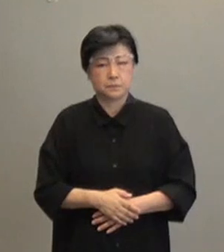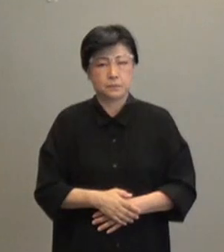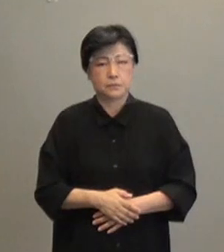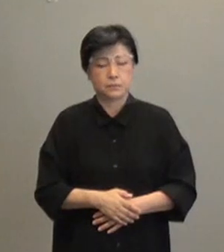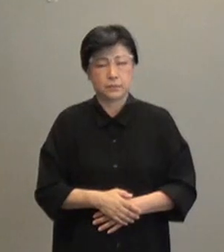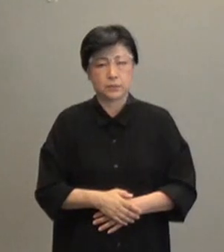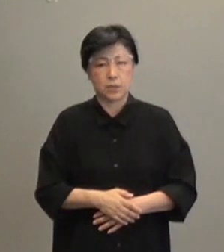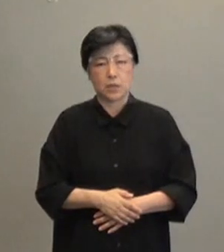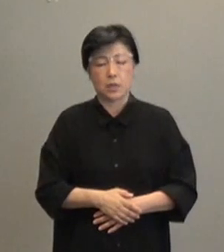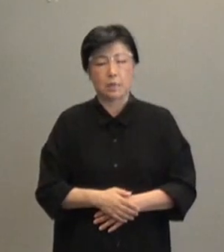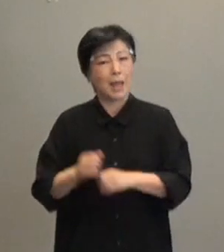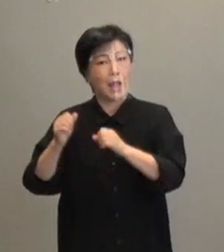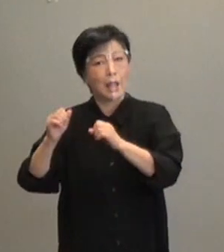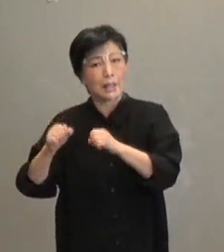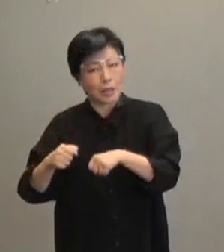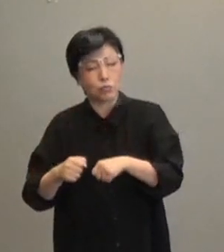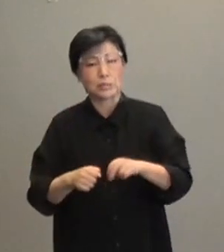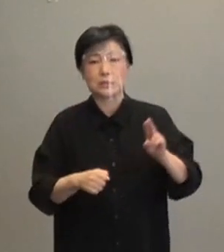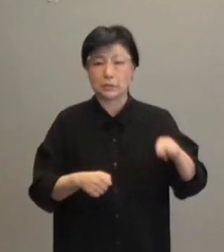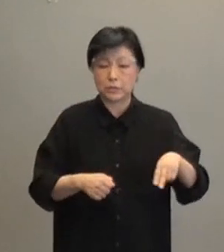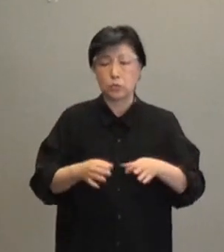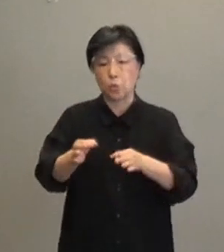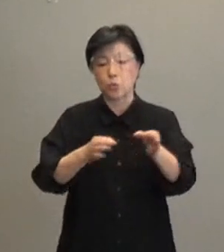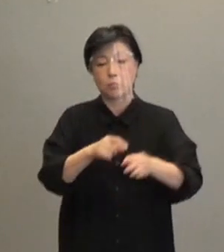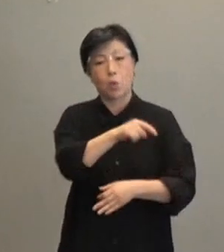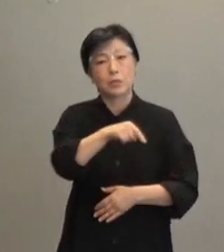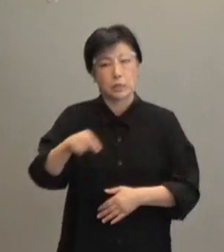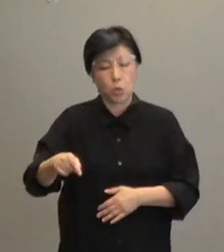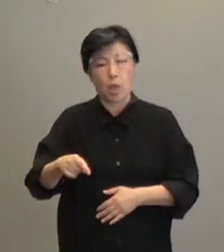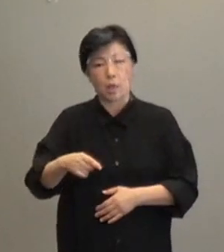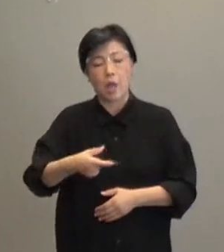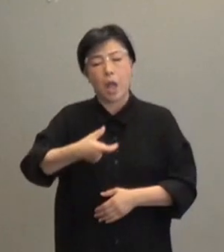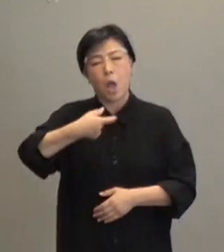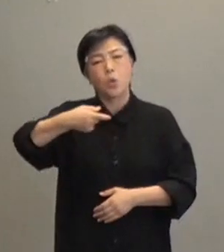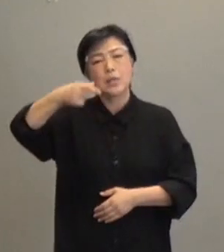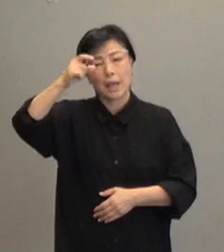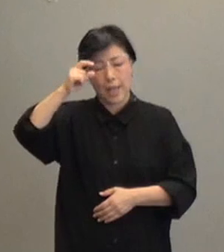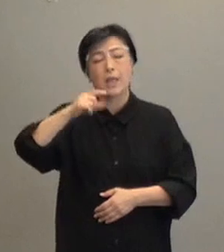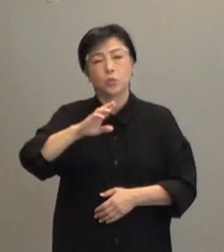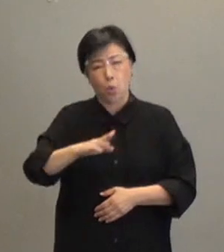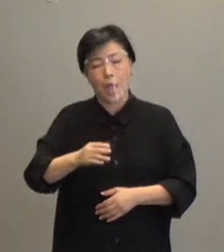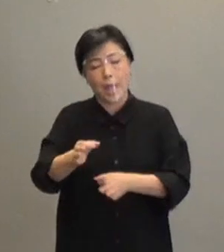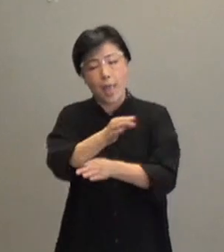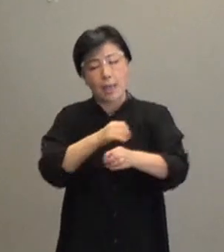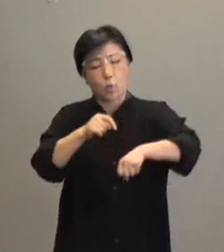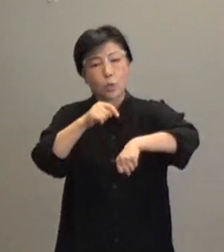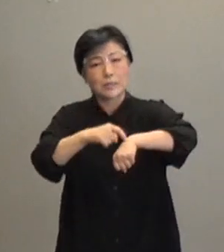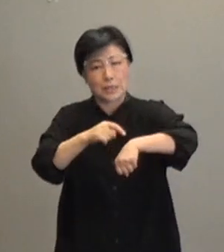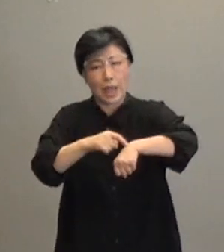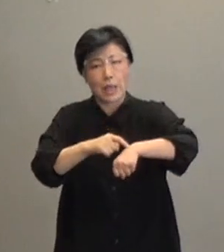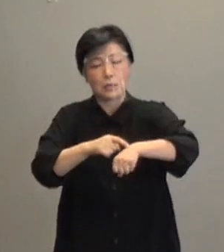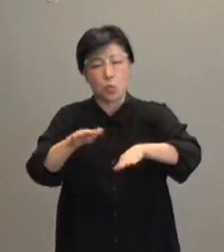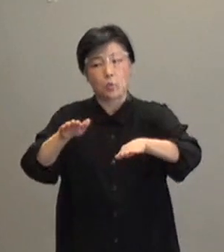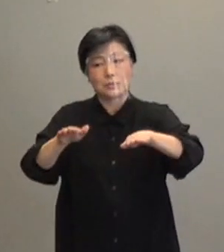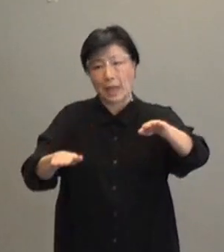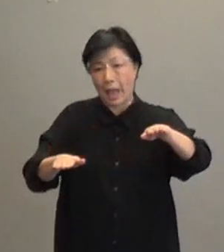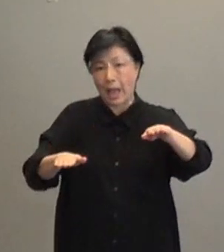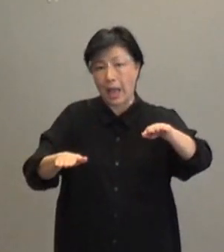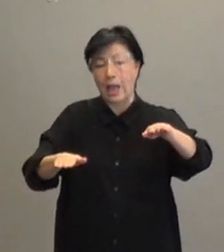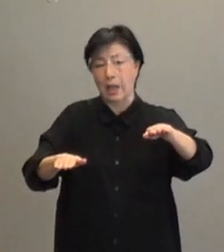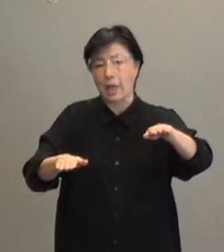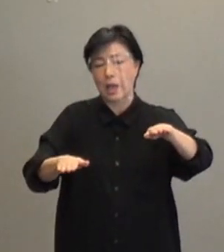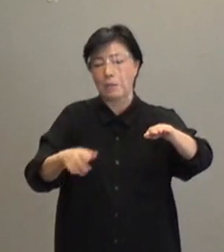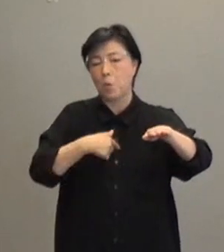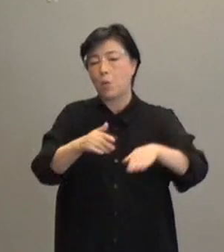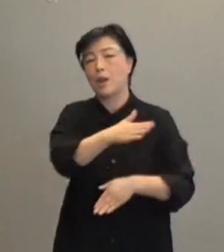確認店であったり認証店というのはお酒の提供であったり営業時間に関して、差をつけていく、これは